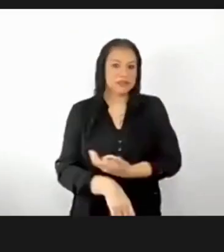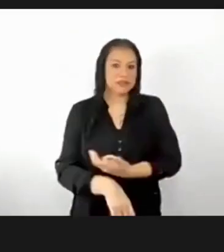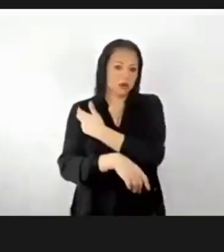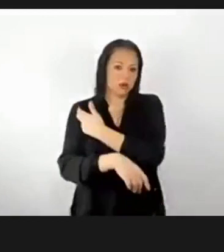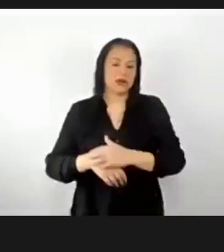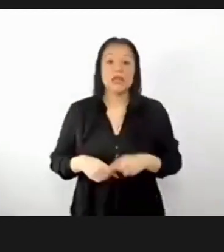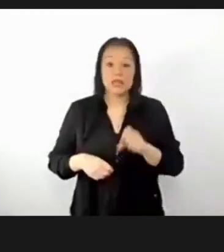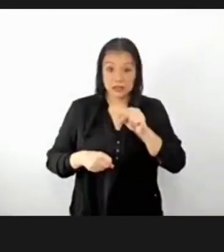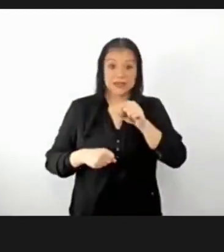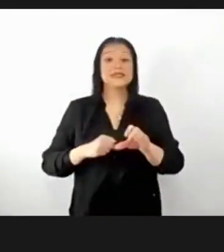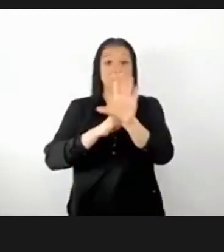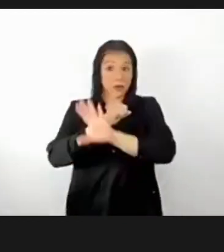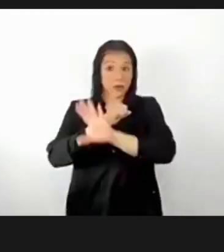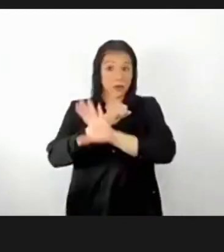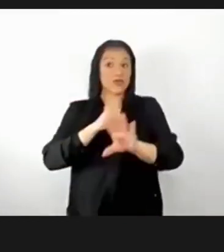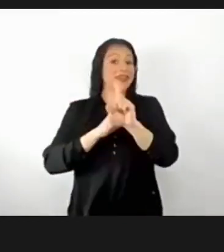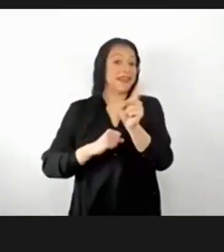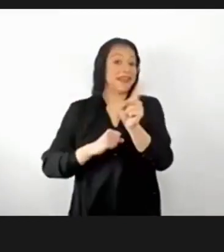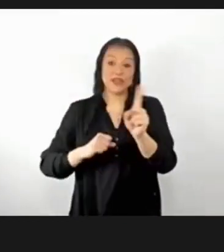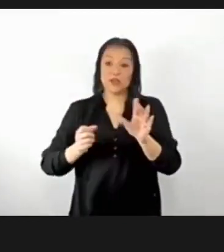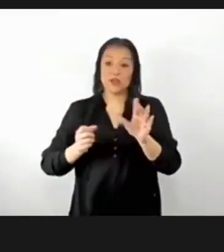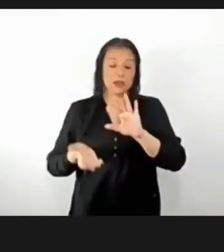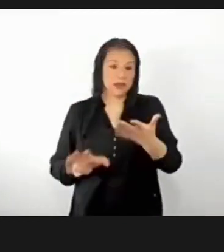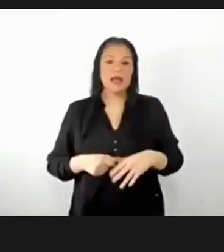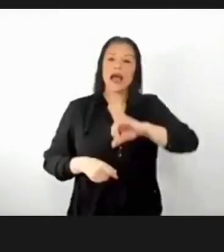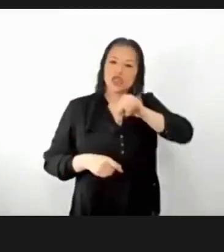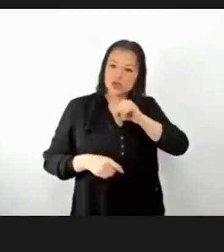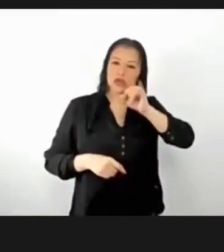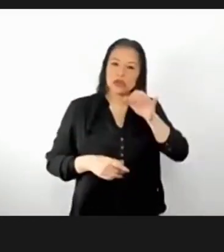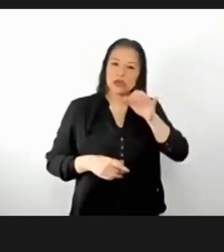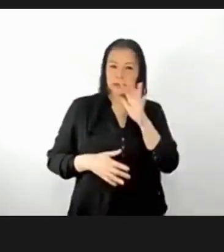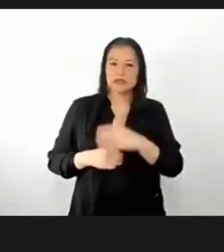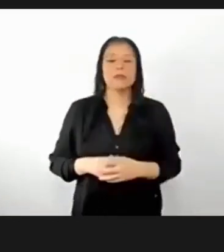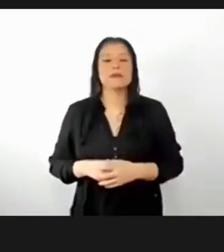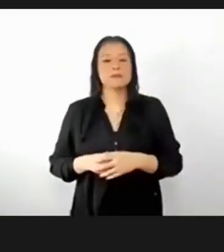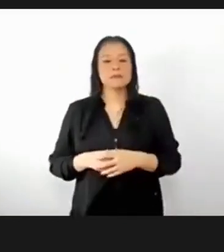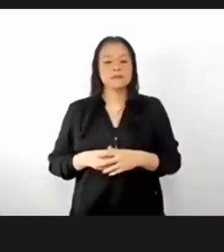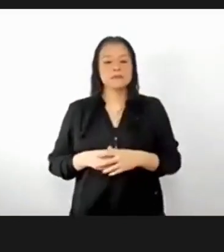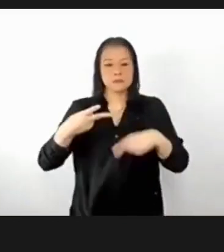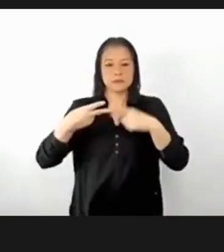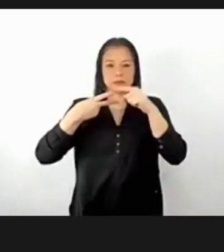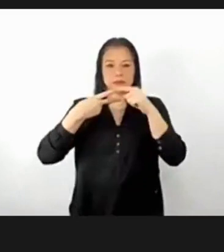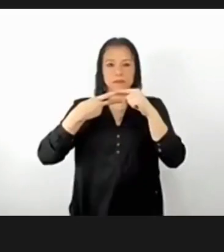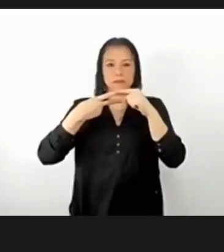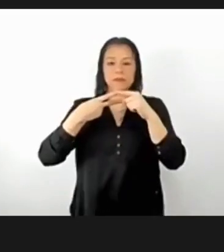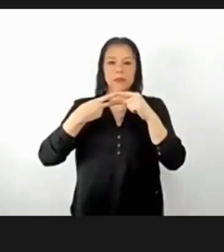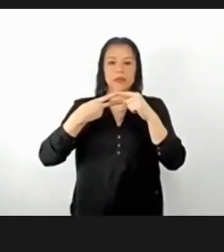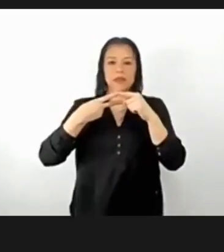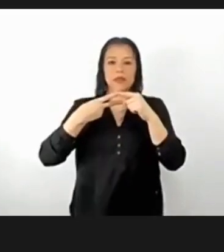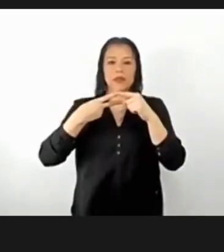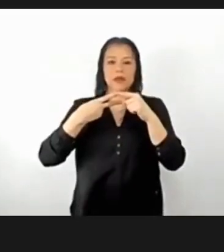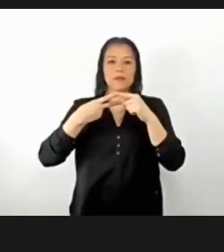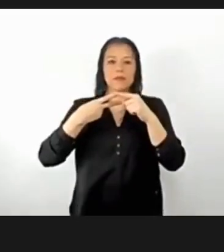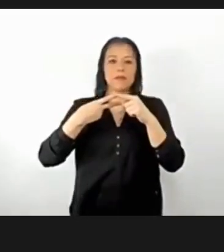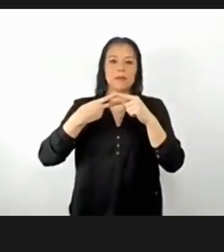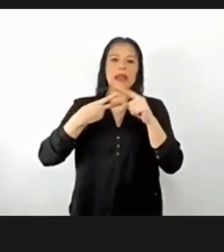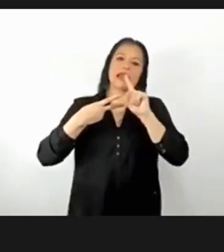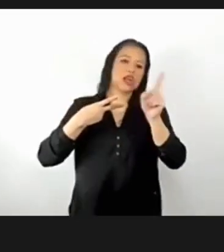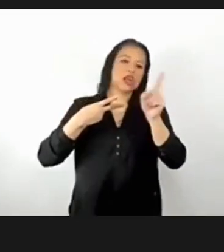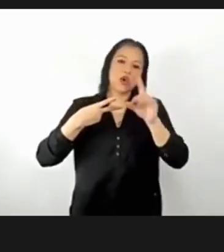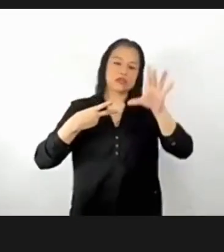sea, sí protege de la muerte. La Johnson Johnson está por allí, la Johnson Johnson para la eficacia para la